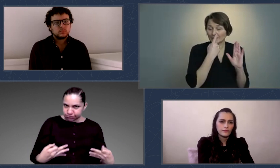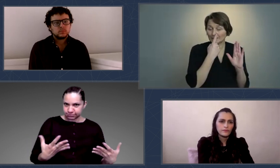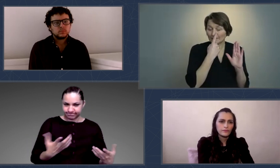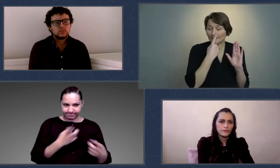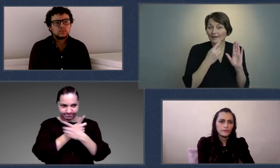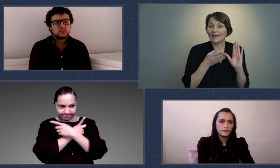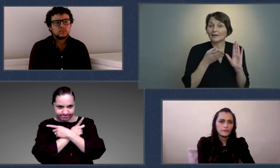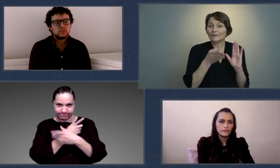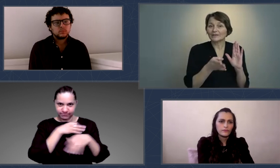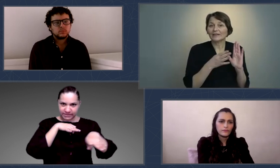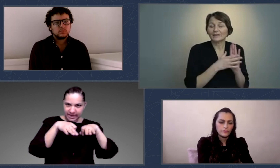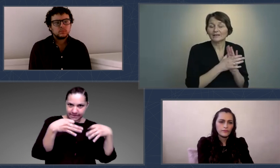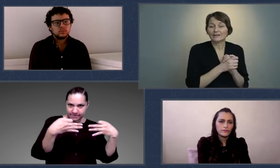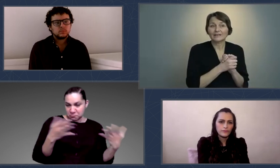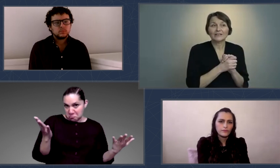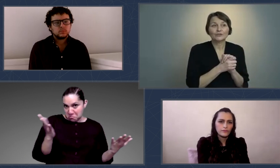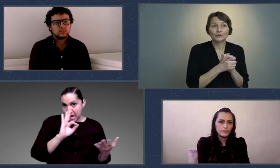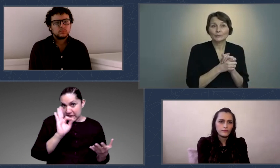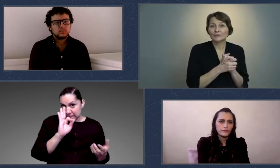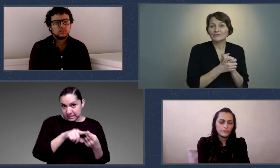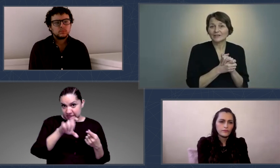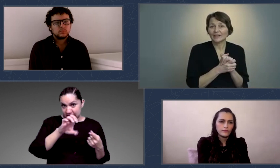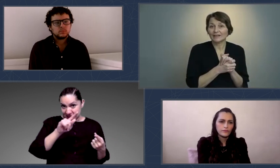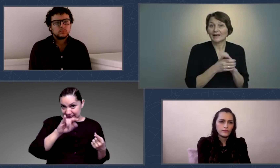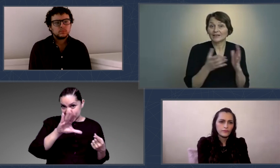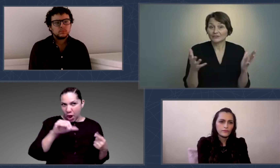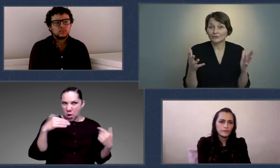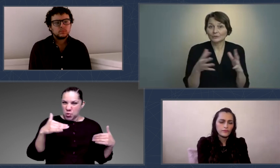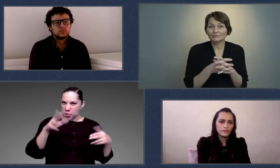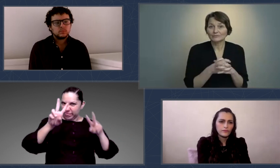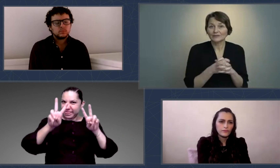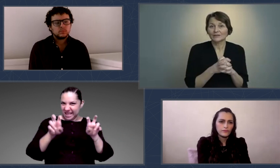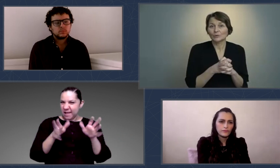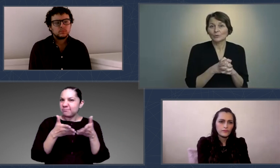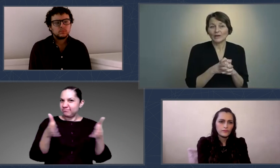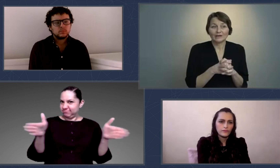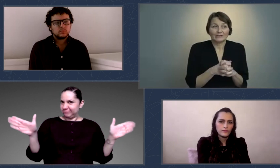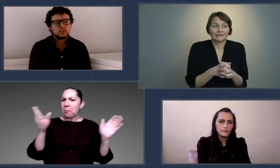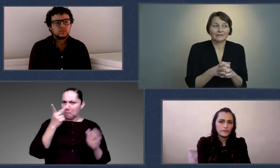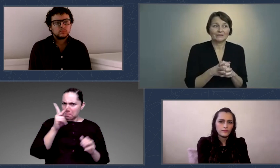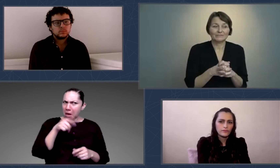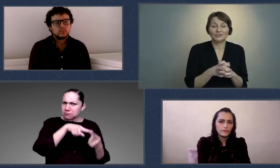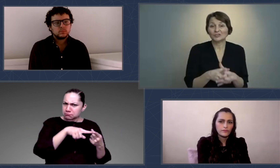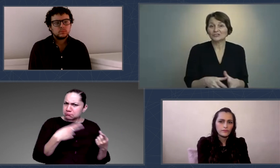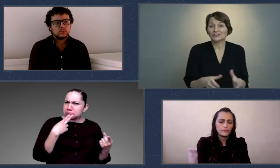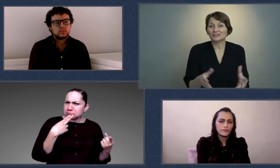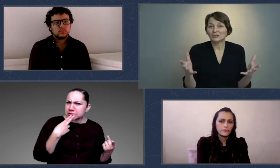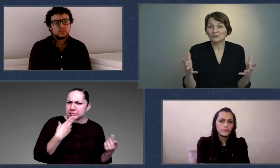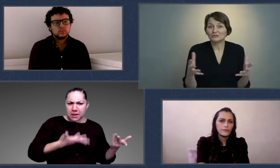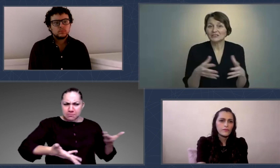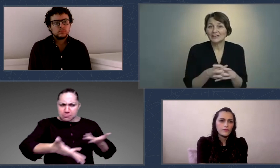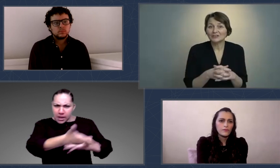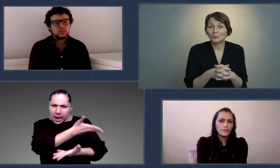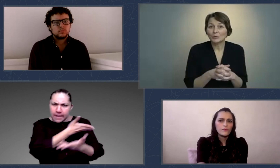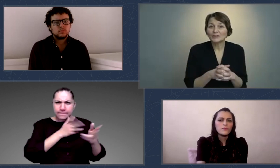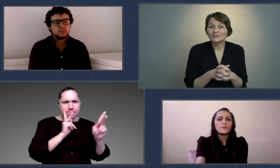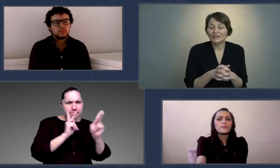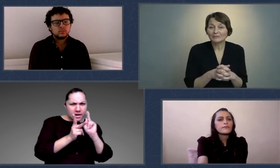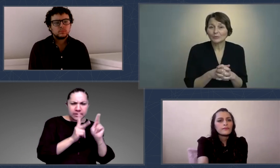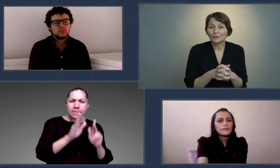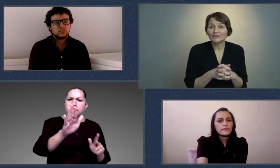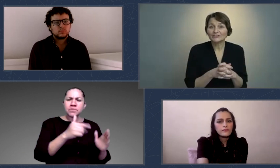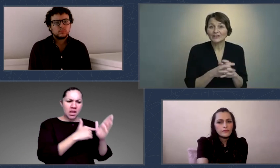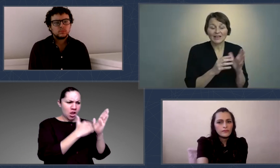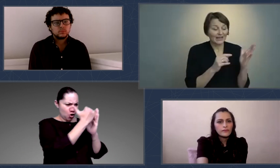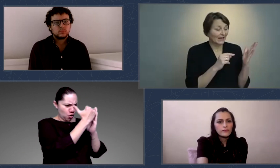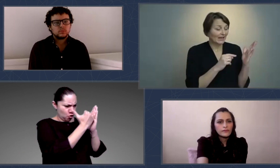del código de ética. ¿Y qué pasa si nos preguntamos, este código de ética es aplicable a cualquier situación?